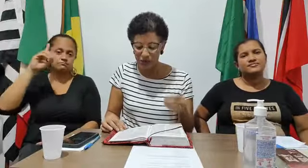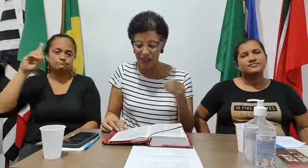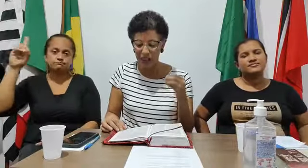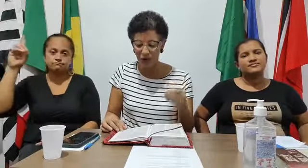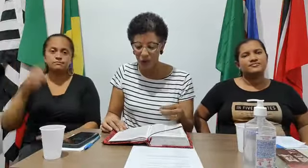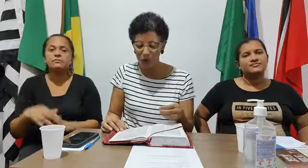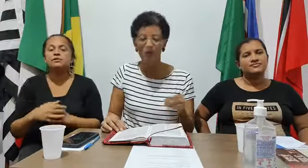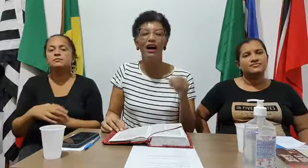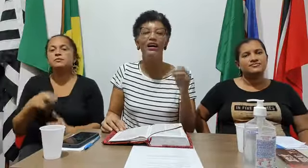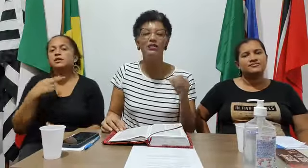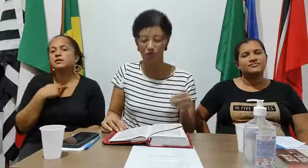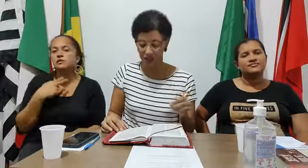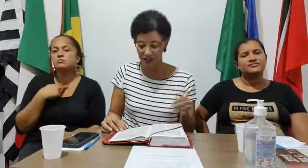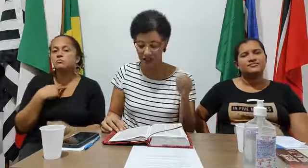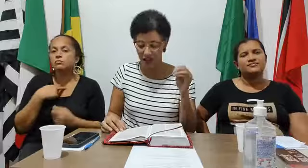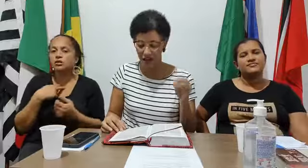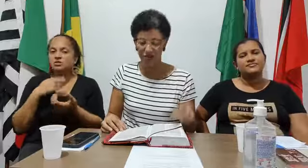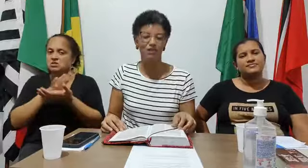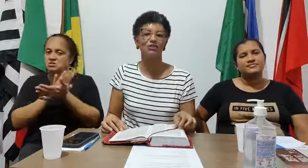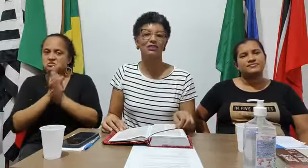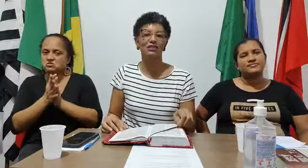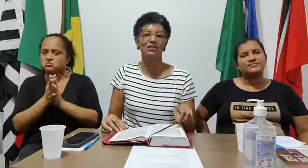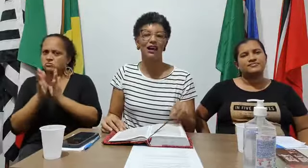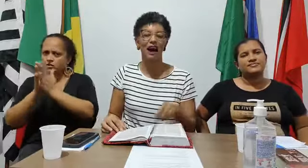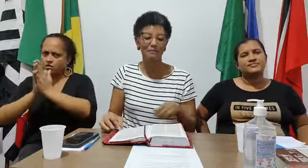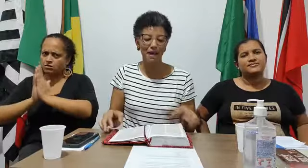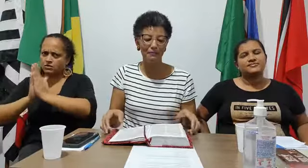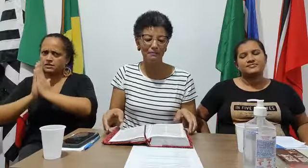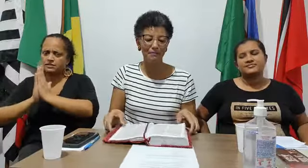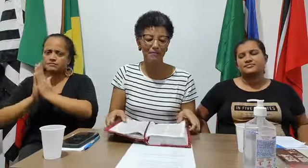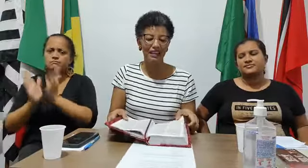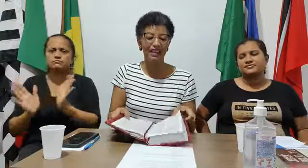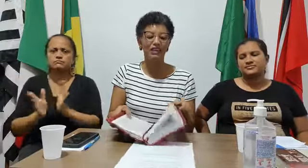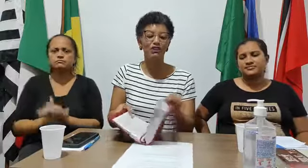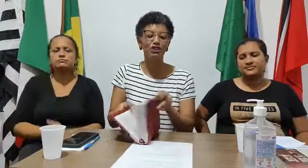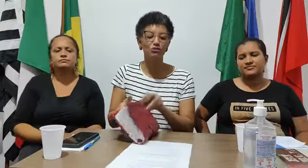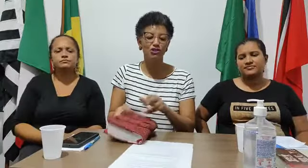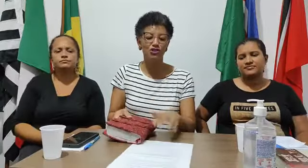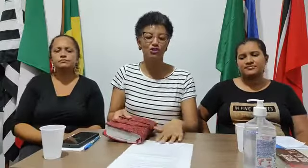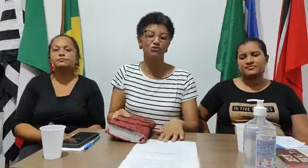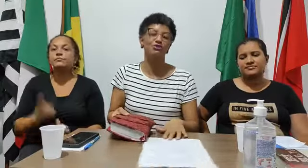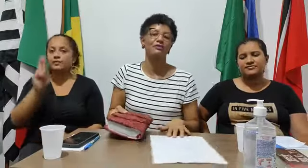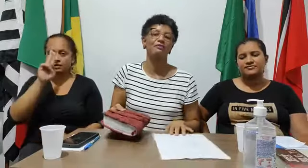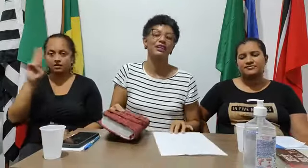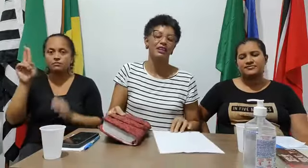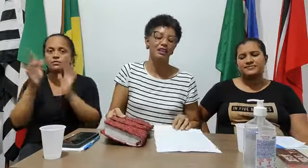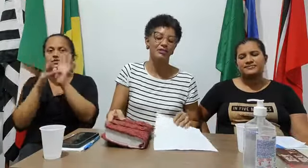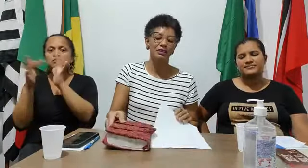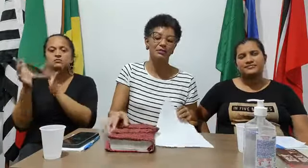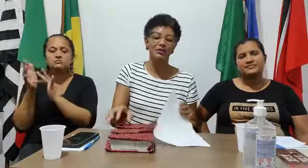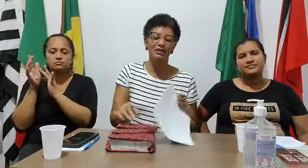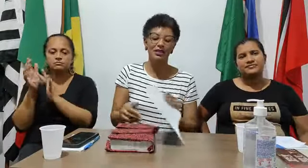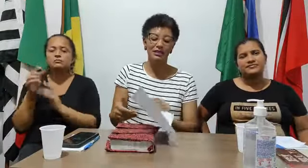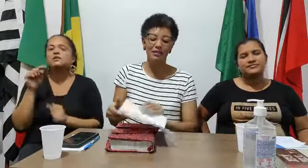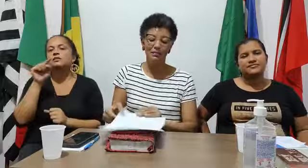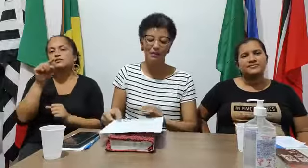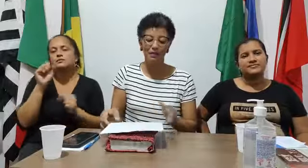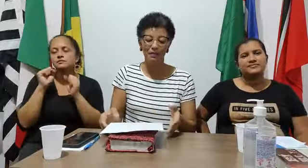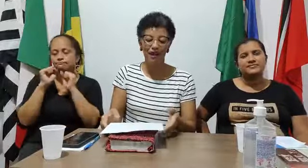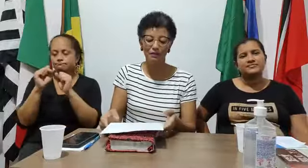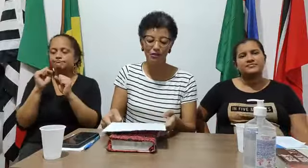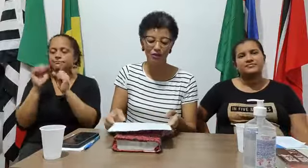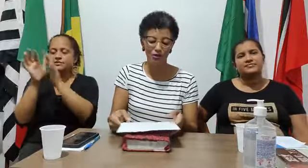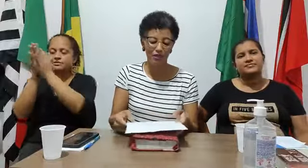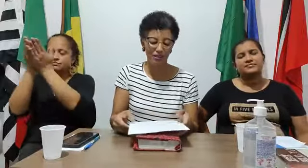não se interrompam as vossas orações. Amém? Então, em nome de Jesus, que você possa receber